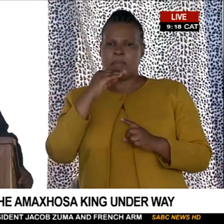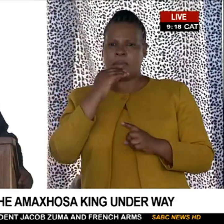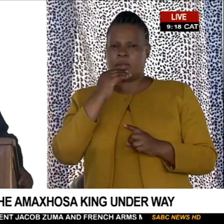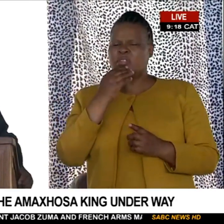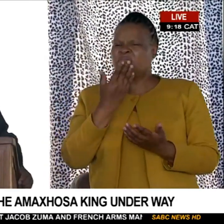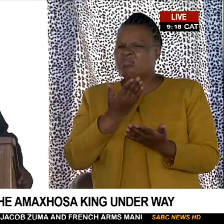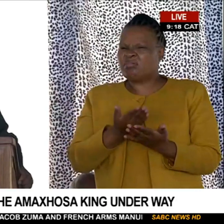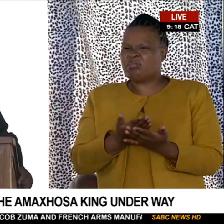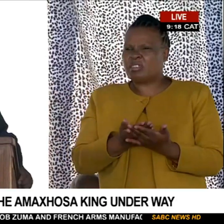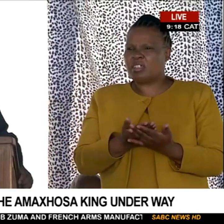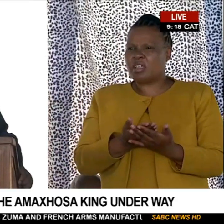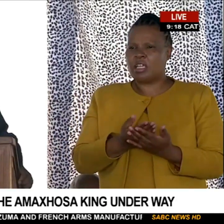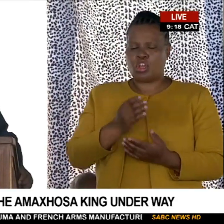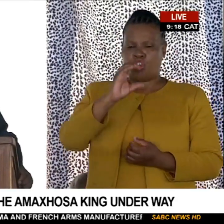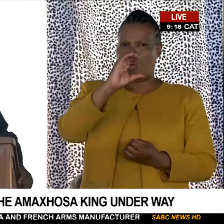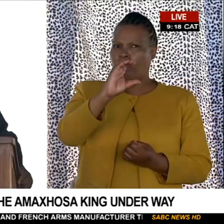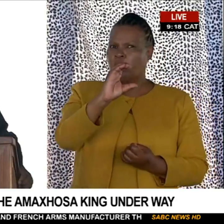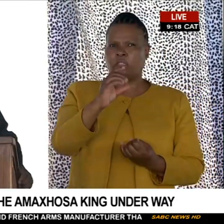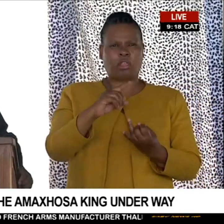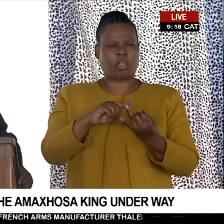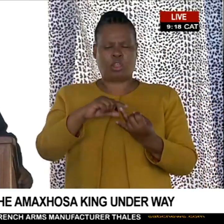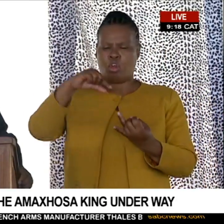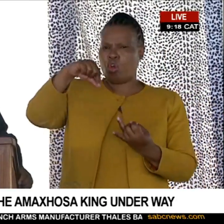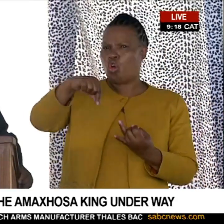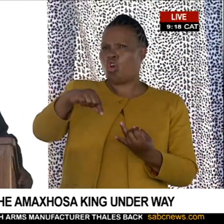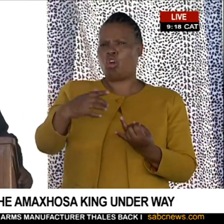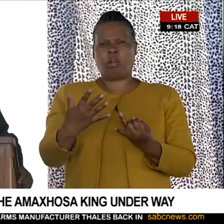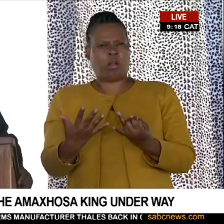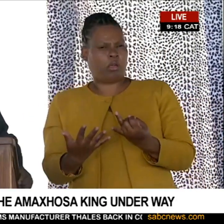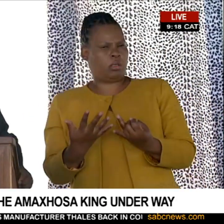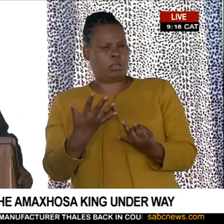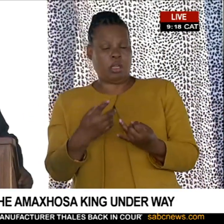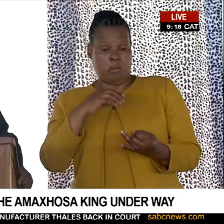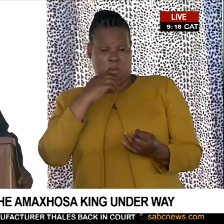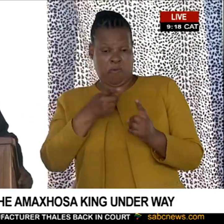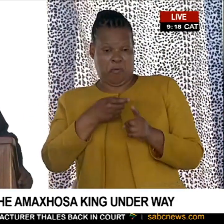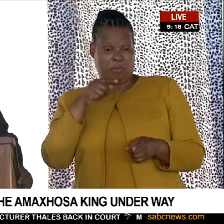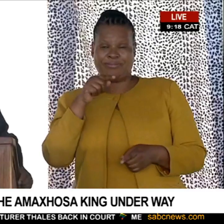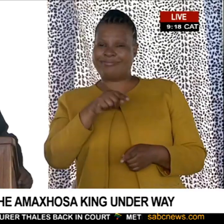unazo izinto zoqi noci zifumaneke kwabo budlelwane